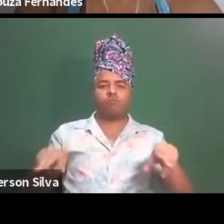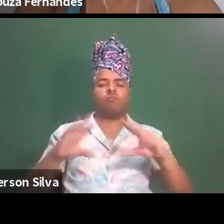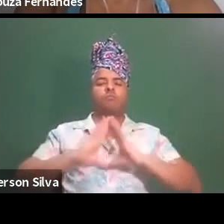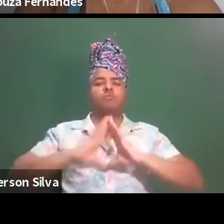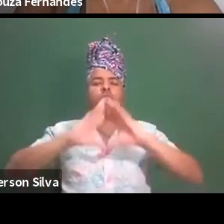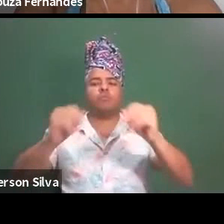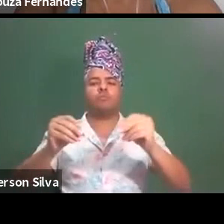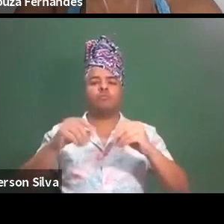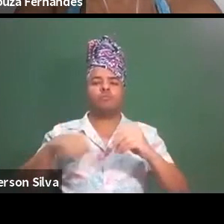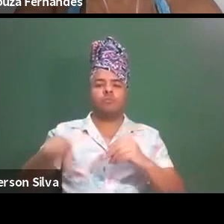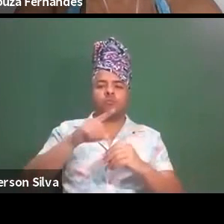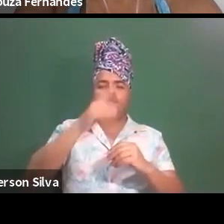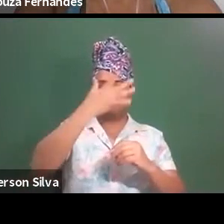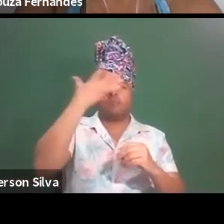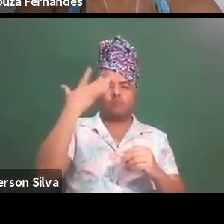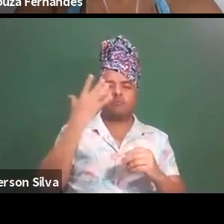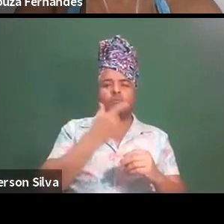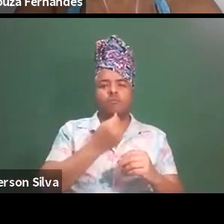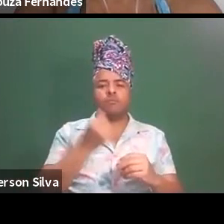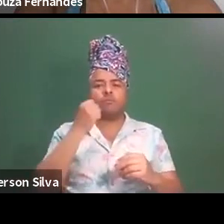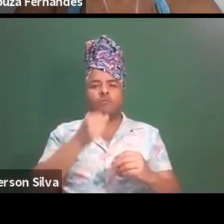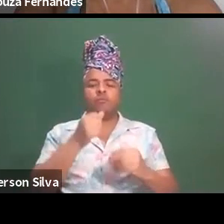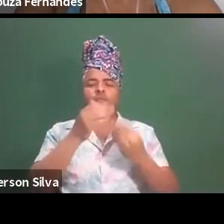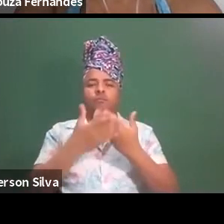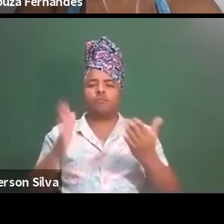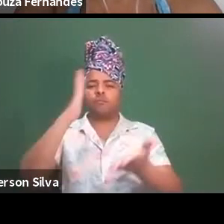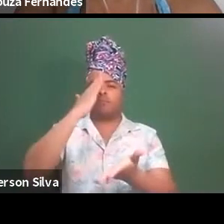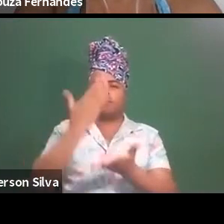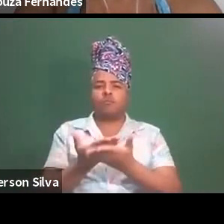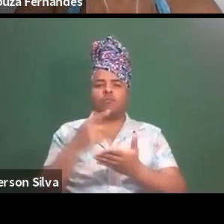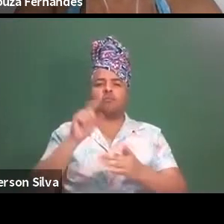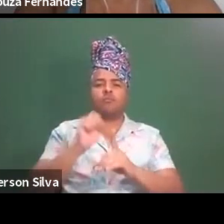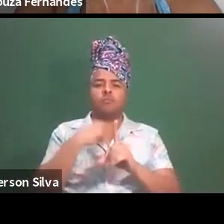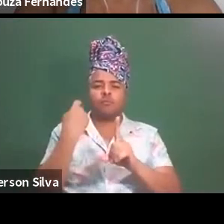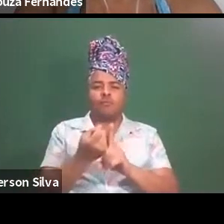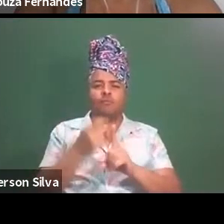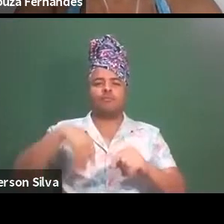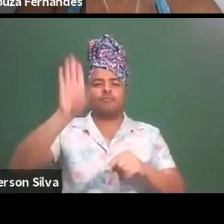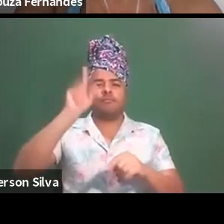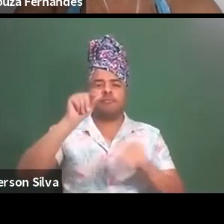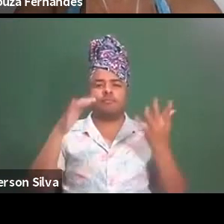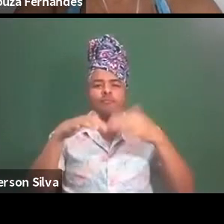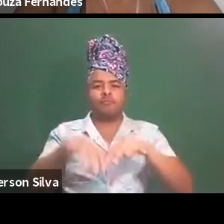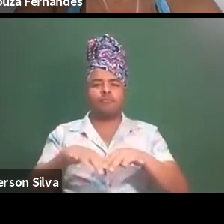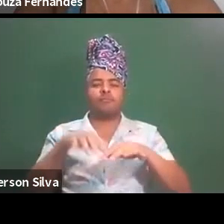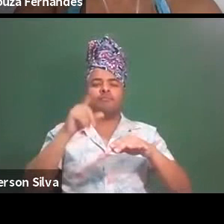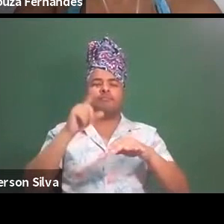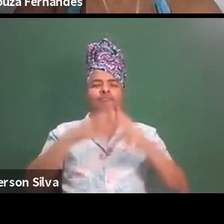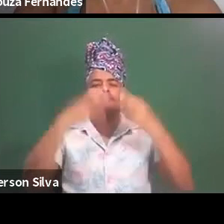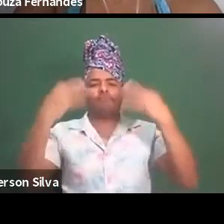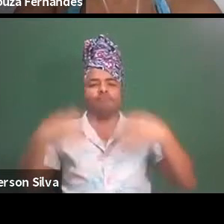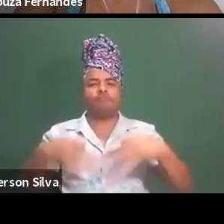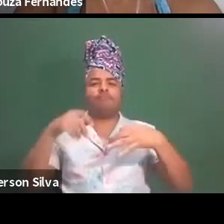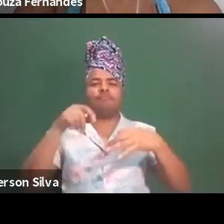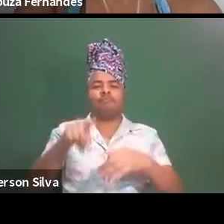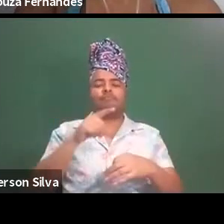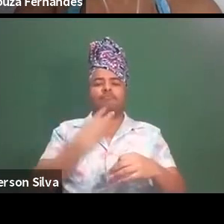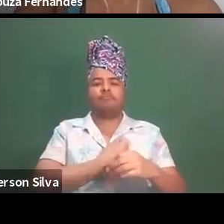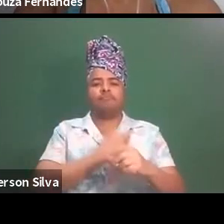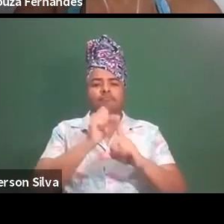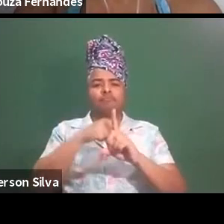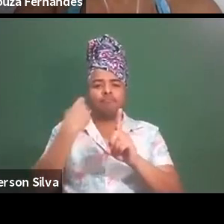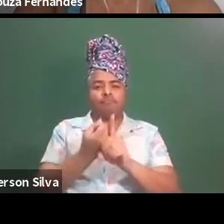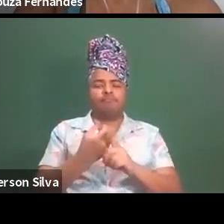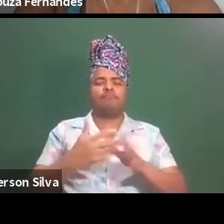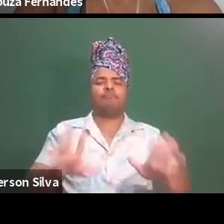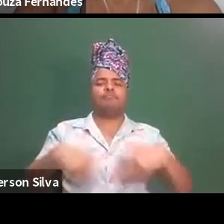todos aqueles e aquelas que acreditam numa sociedade mais justa, mais inclusiva, uma sociedade melhor de se viver. E